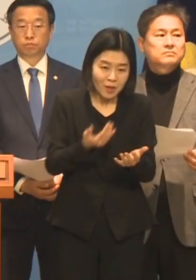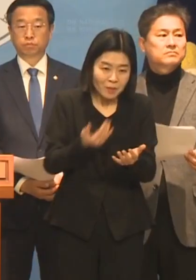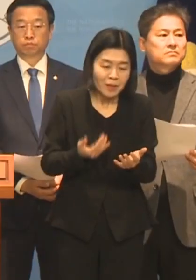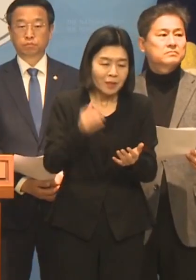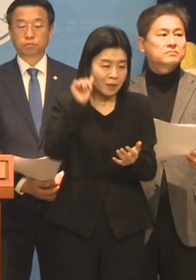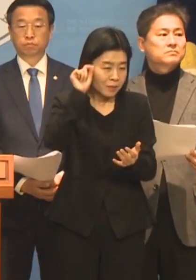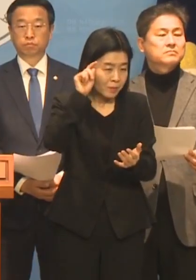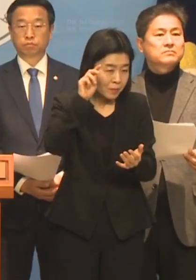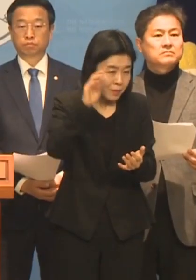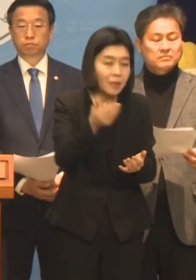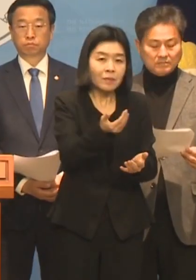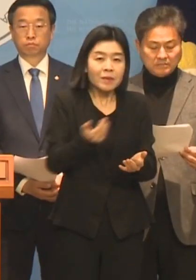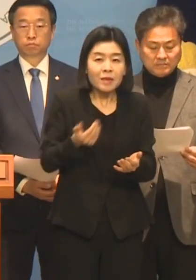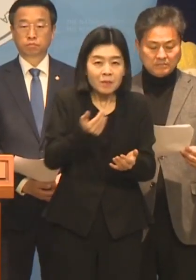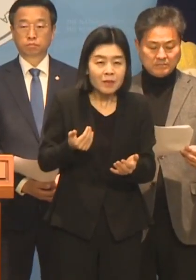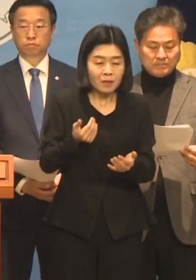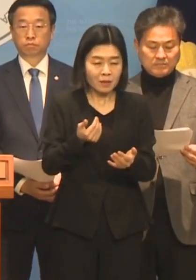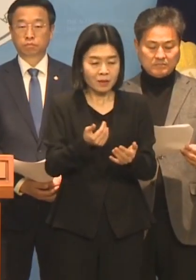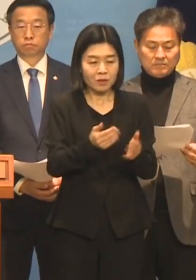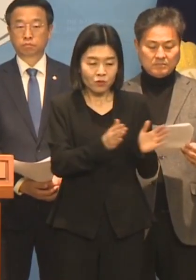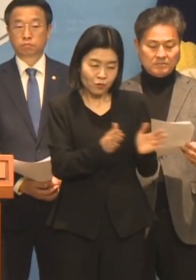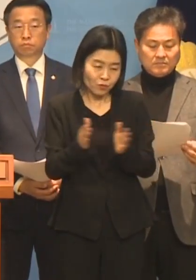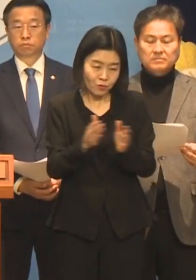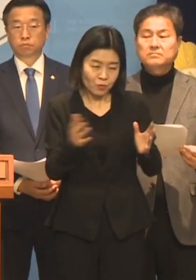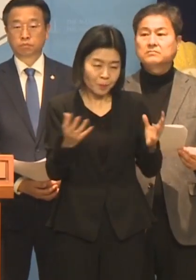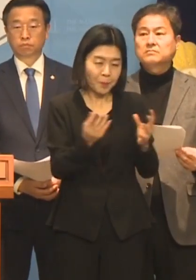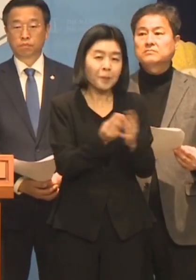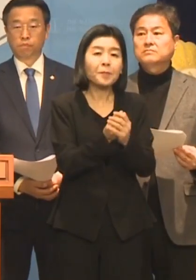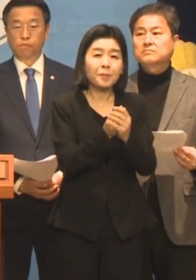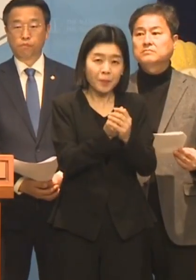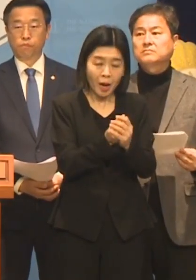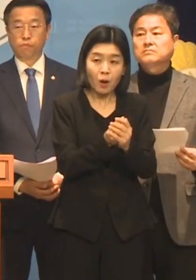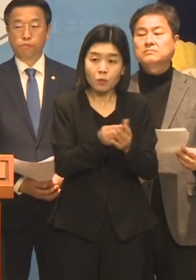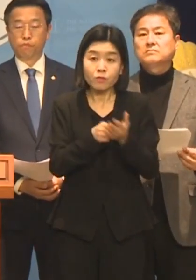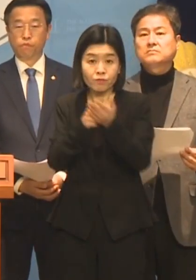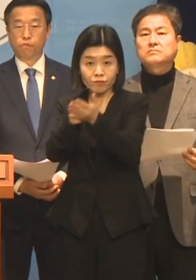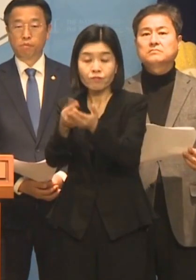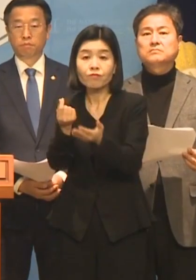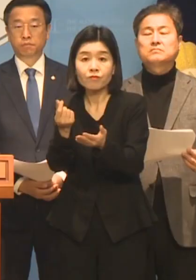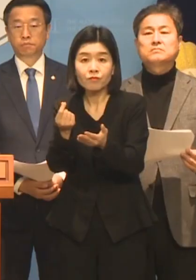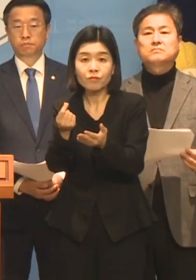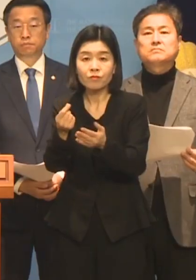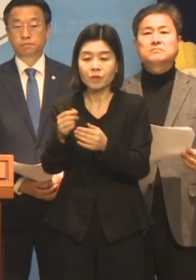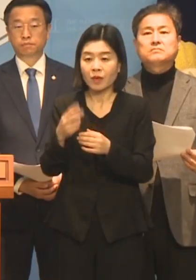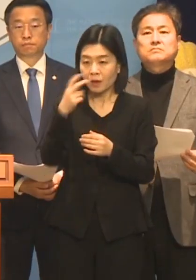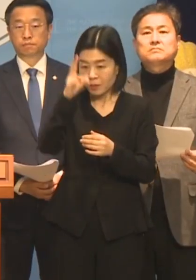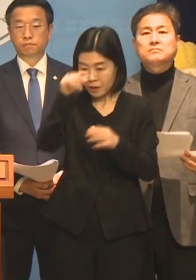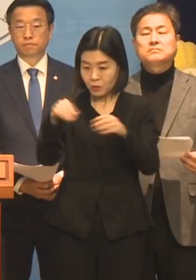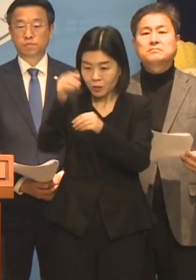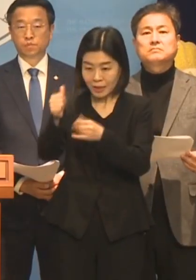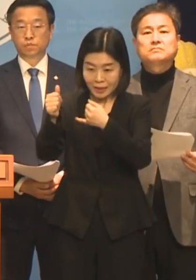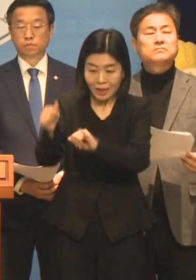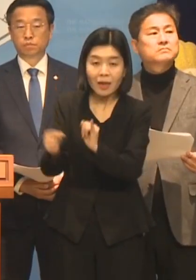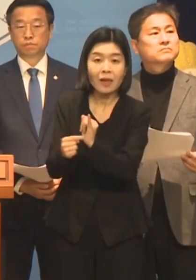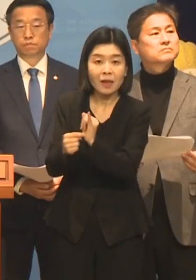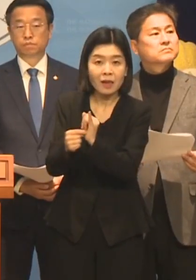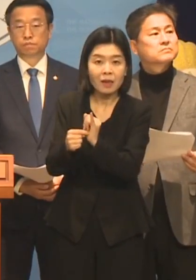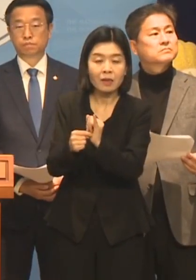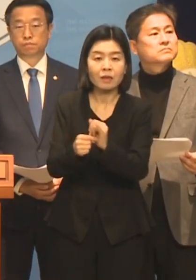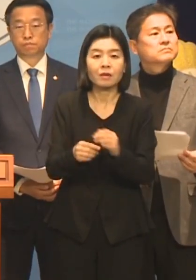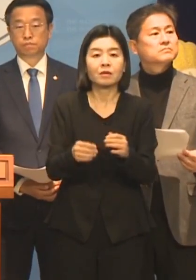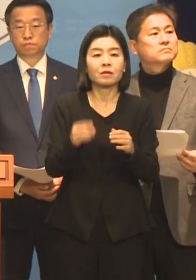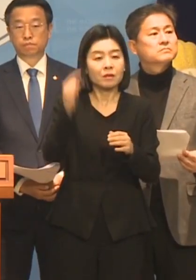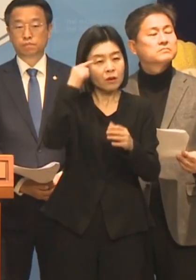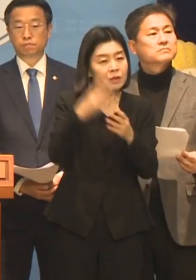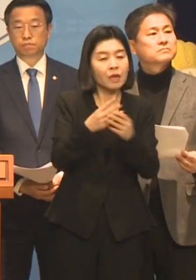전에 준비하기 마련입니다. 그런데 심 총장에 따르 국립외교원에 제출한 석사 졸업 예정 증명서의 발급